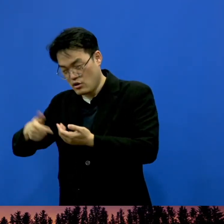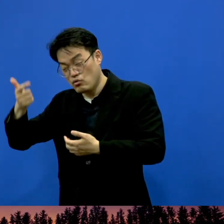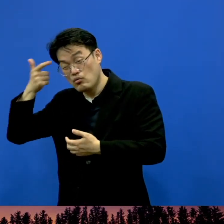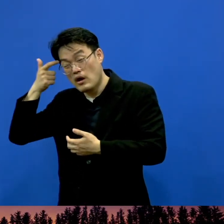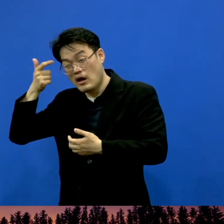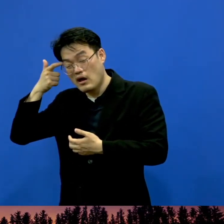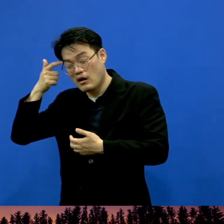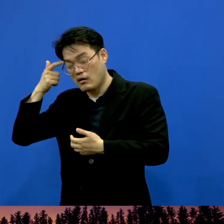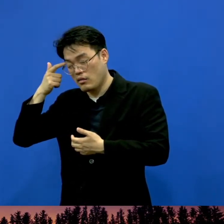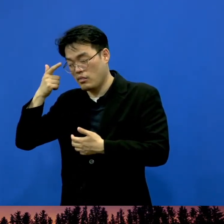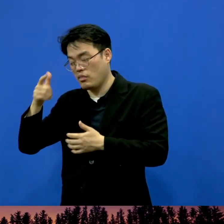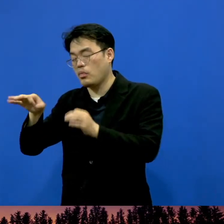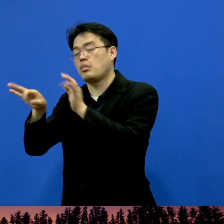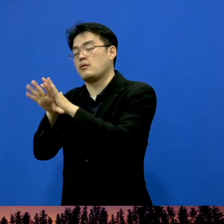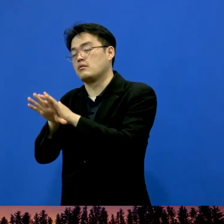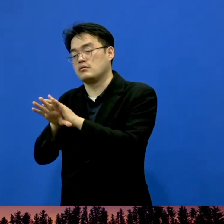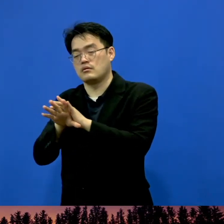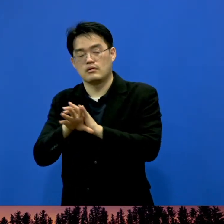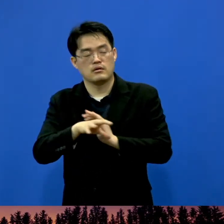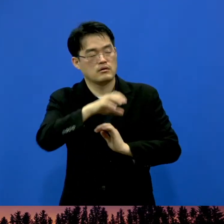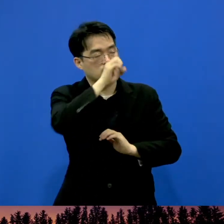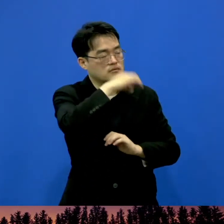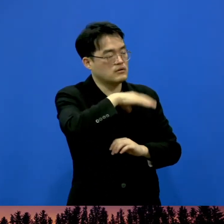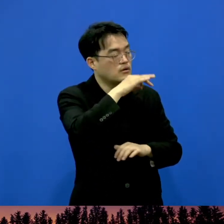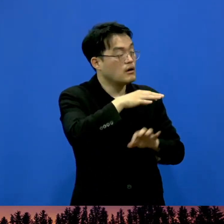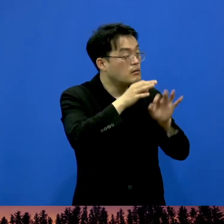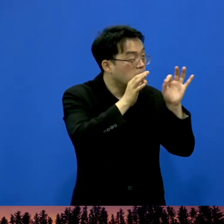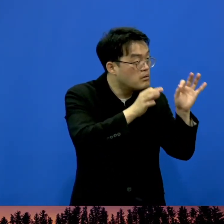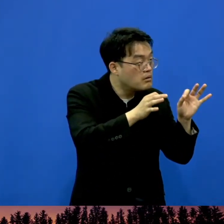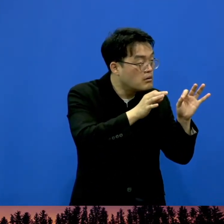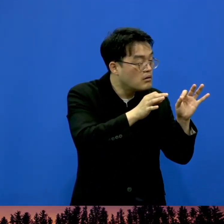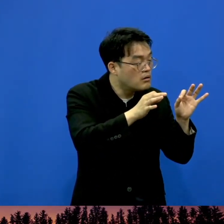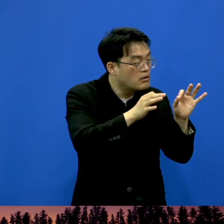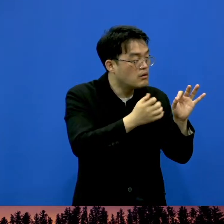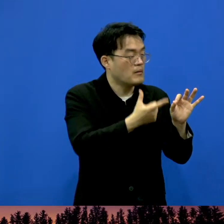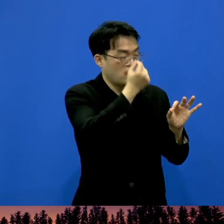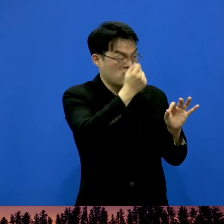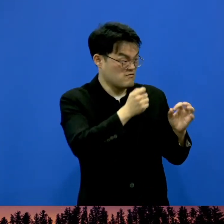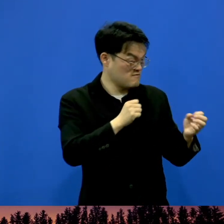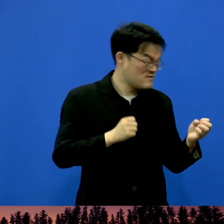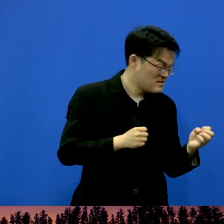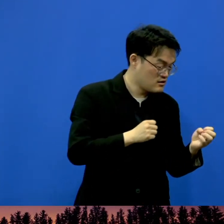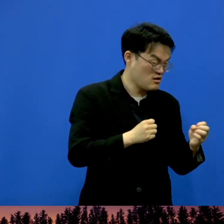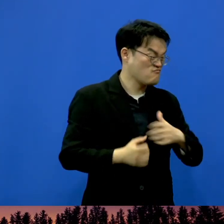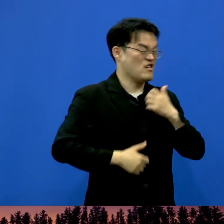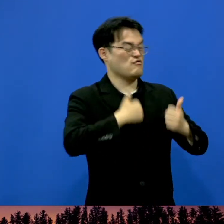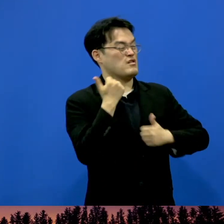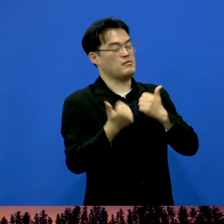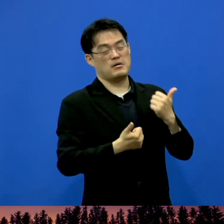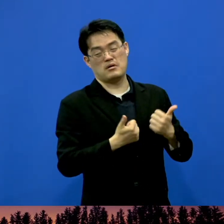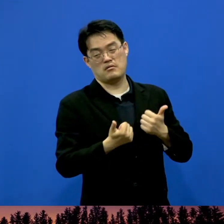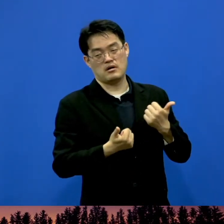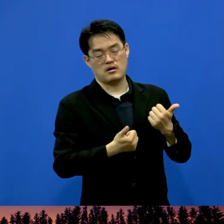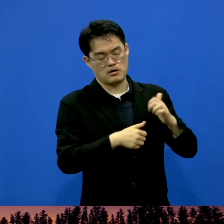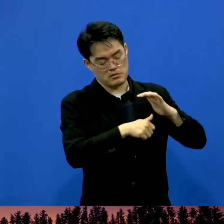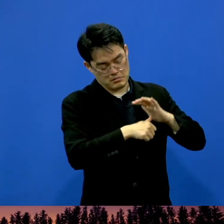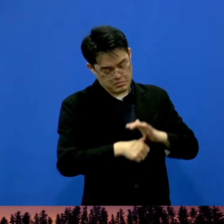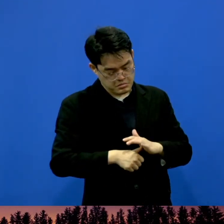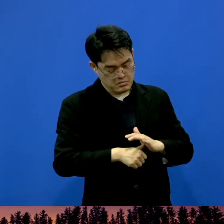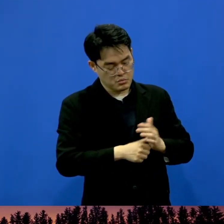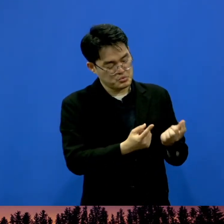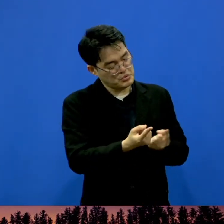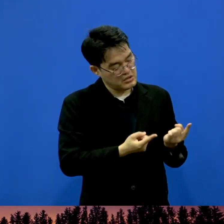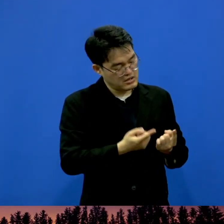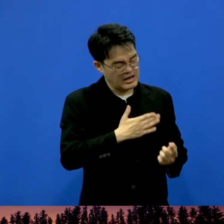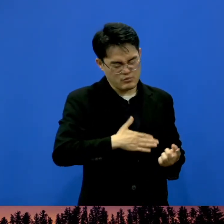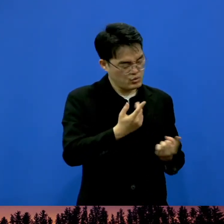없어지고 굉장히 단세포적인 것으로 그렇게 분노를 잘하죠. 즉각적인 반응을 해버리는 거예요. 자기도 모르게 행동하고 폭력적이고 그렇게 돼버리는